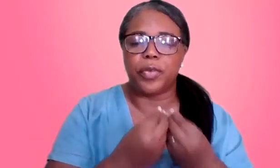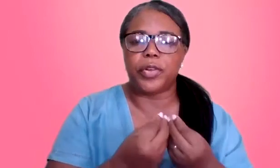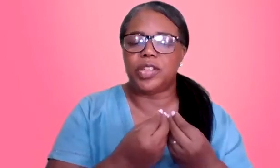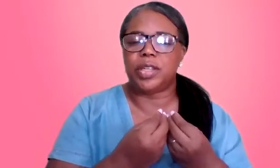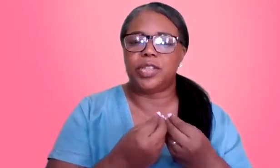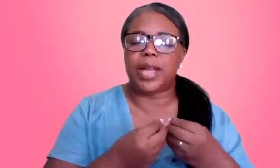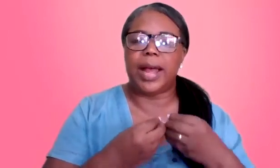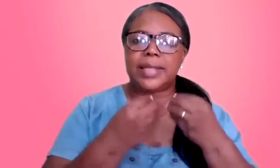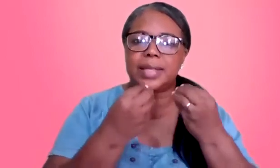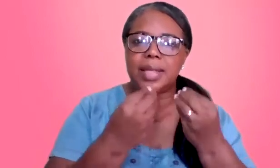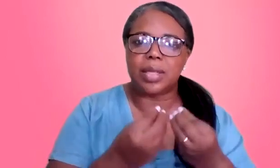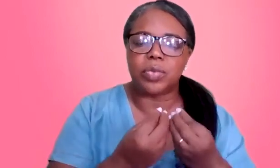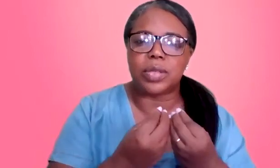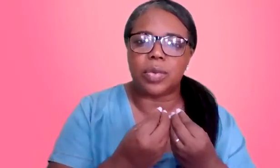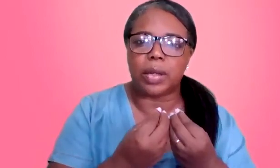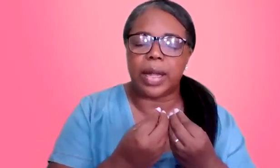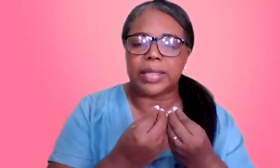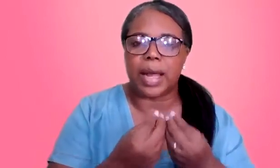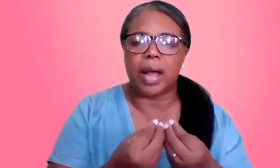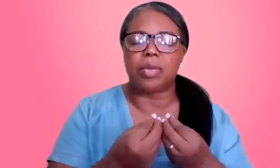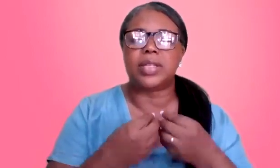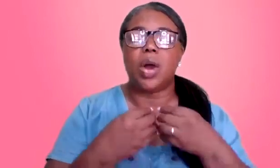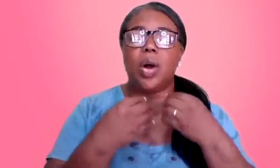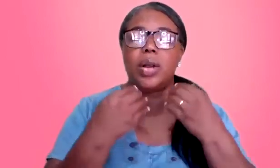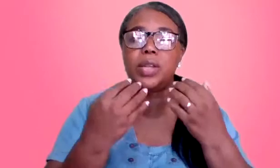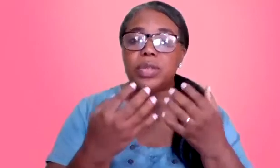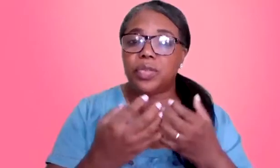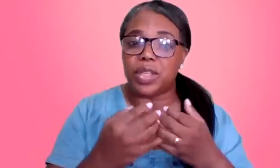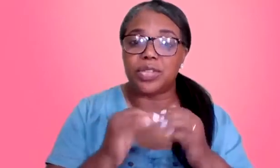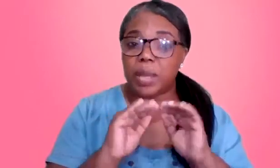favor, gente, assistam as aulas, olhem os vídeos, é